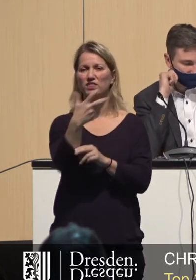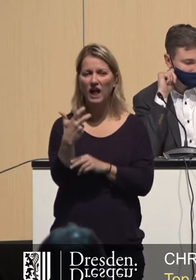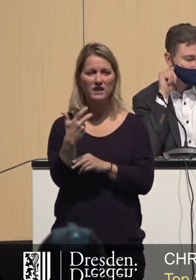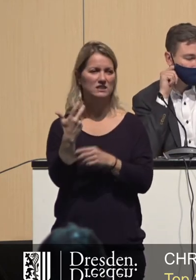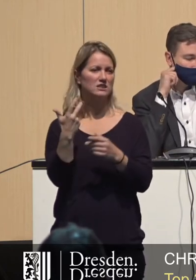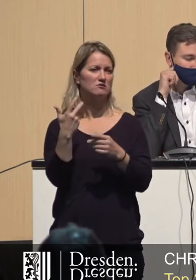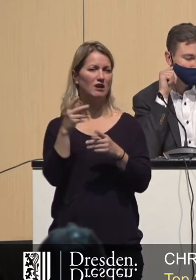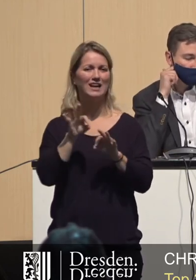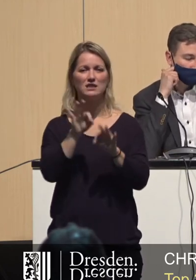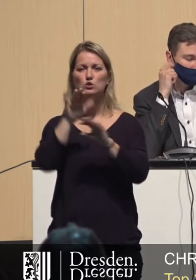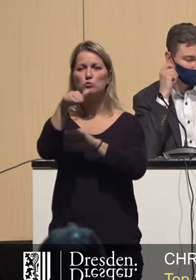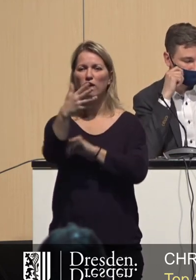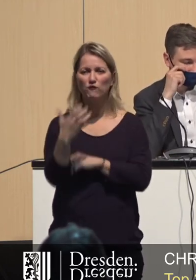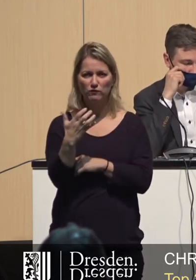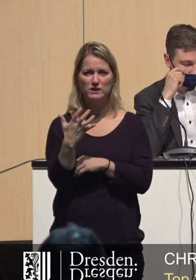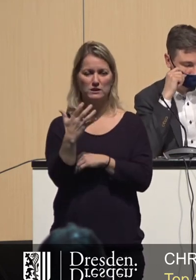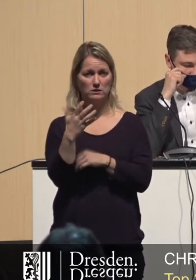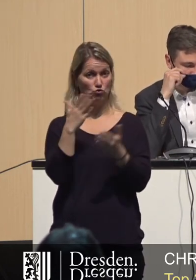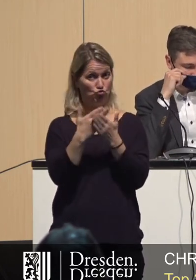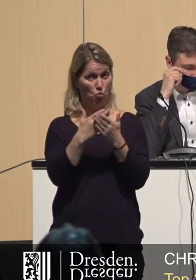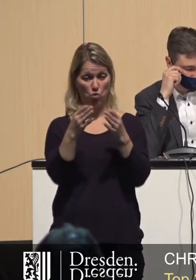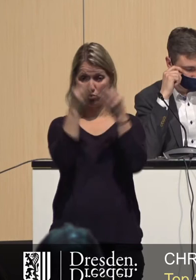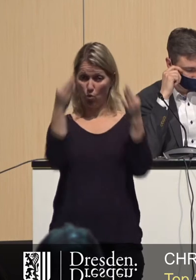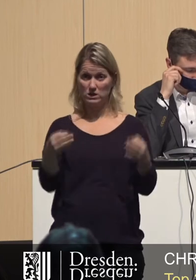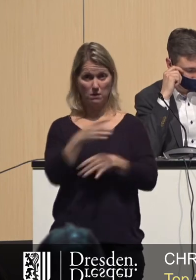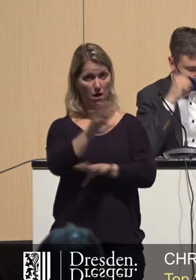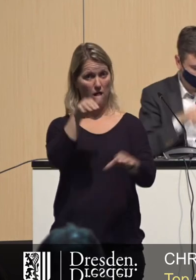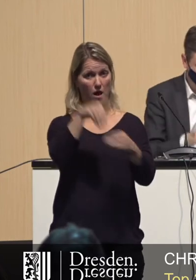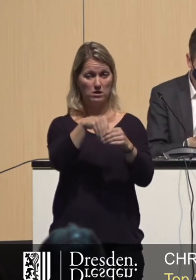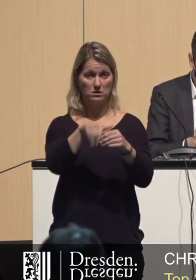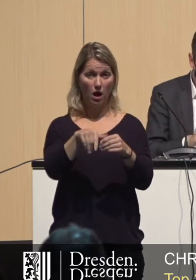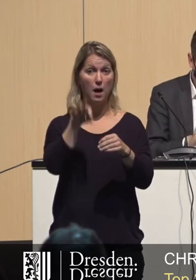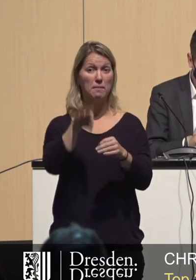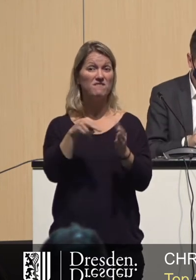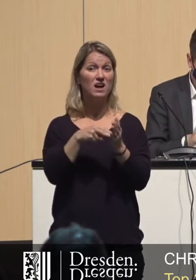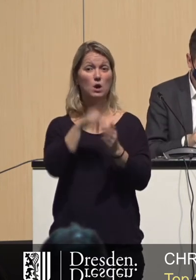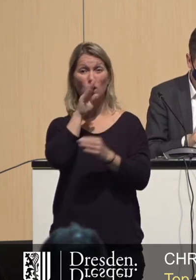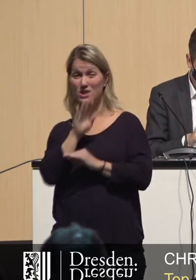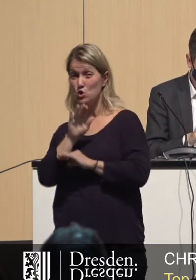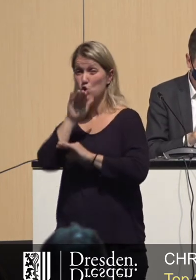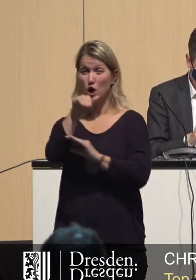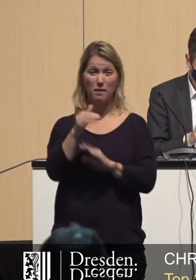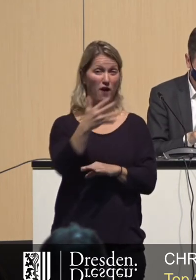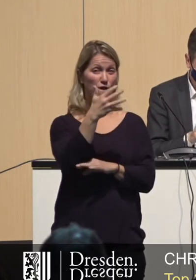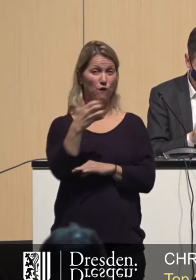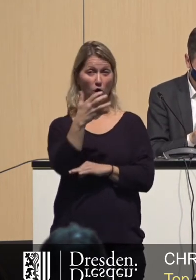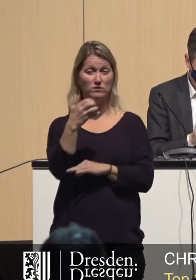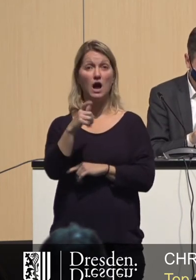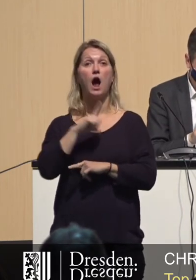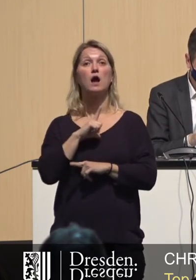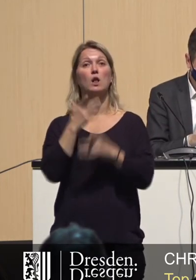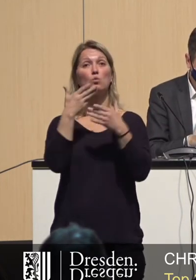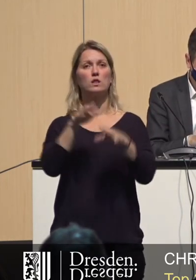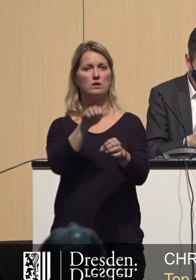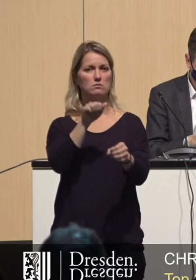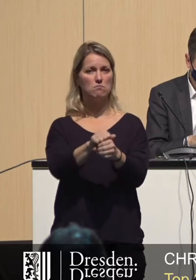Und damals war eigentlich in diesem Konzept, stand drin, ja schon wenn es über 50 steigt, kann eigentlich kein